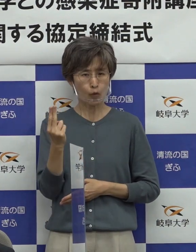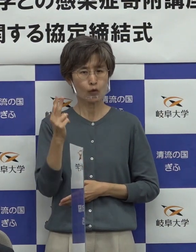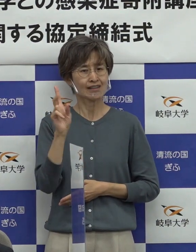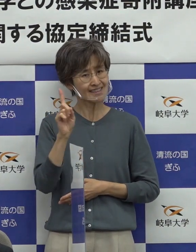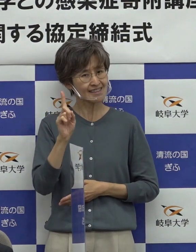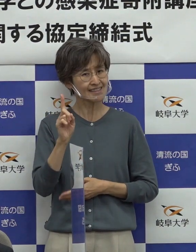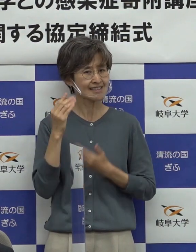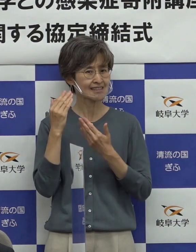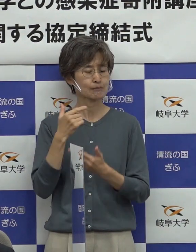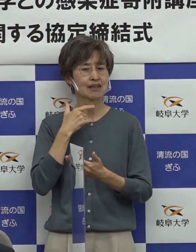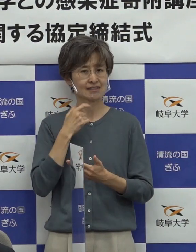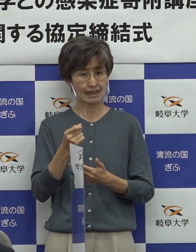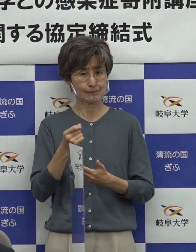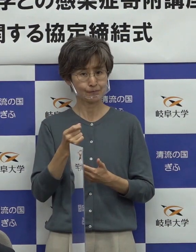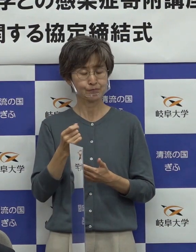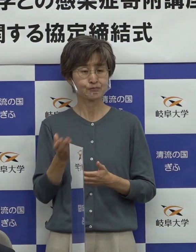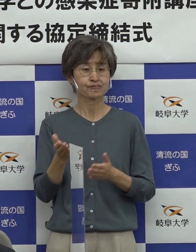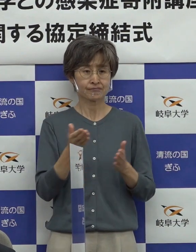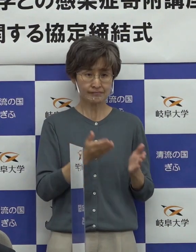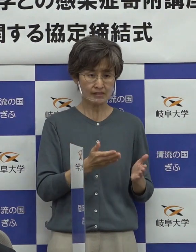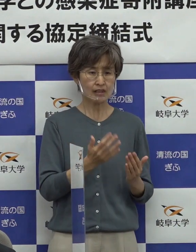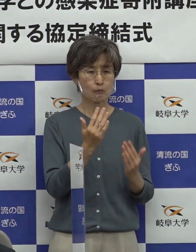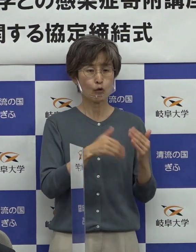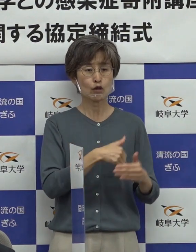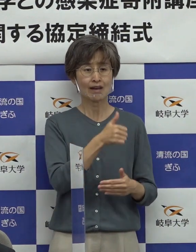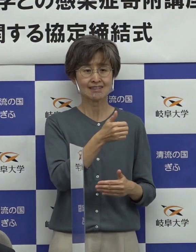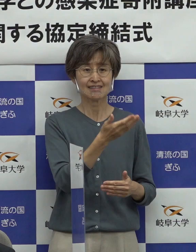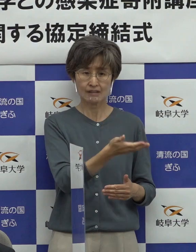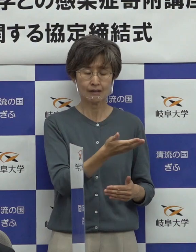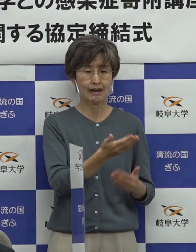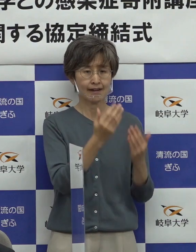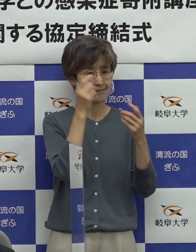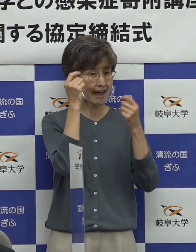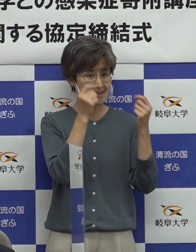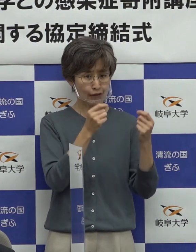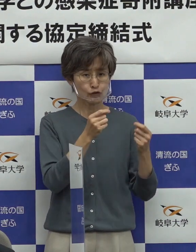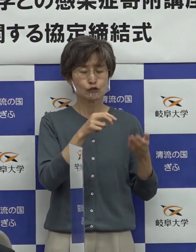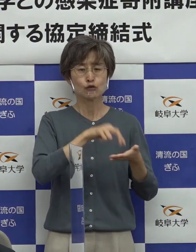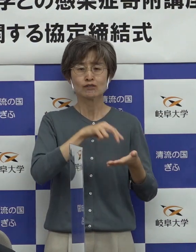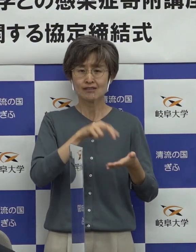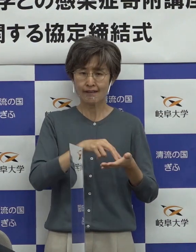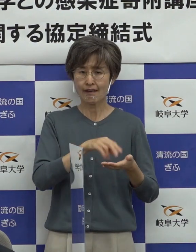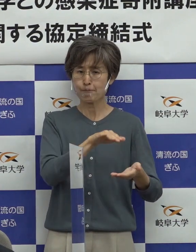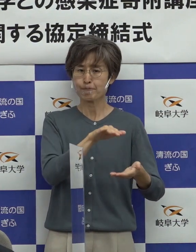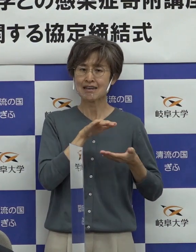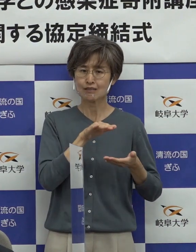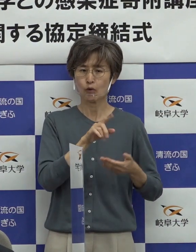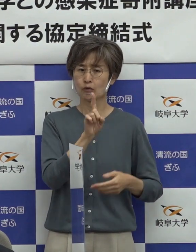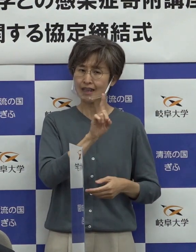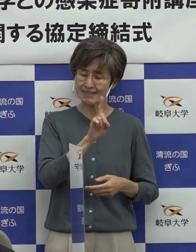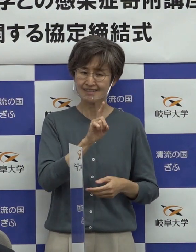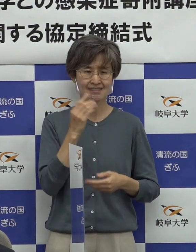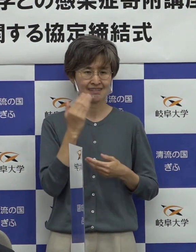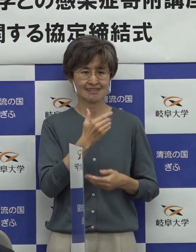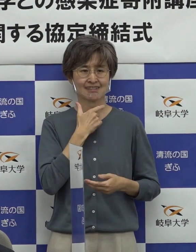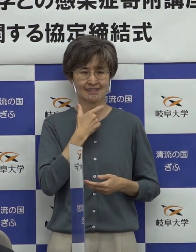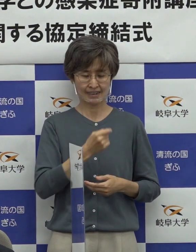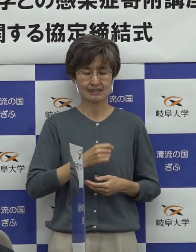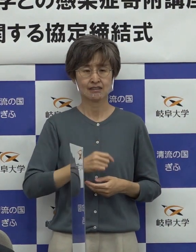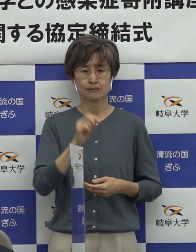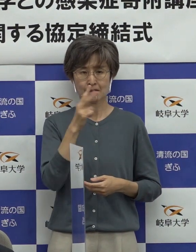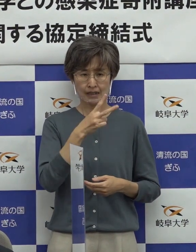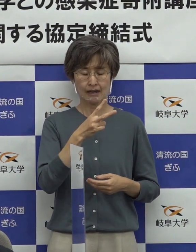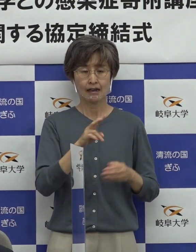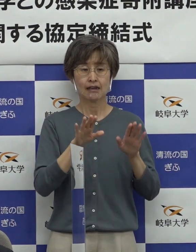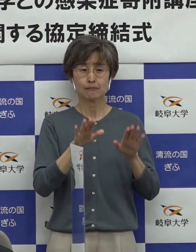その大学側としての考えられるメリットと、あともう一つは現在のやっぱりそのコロナにその